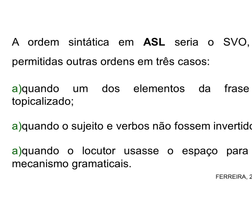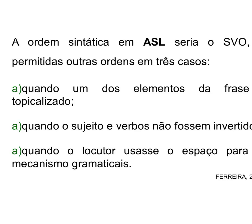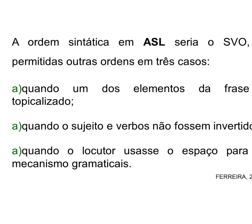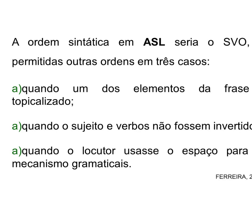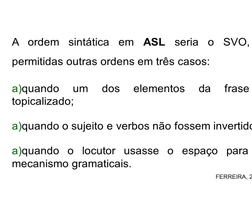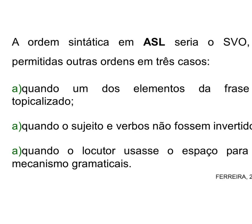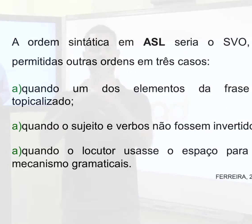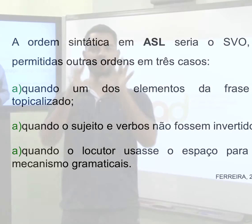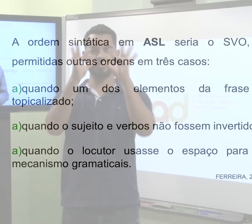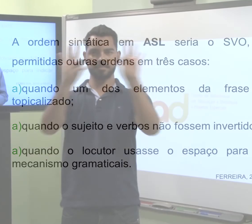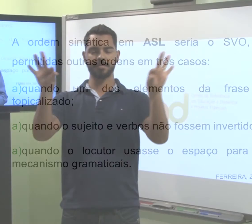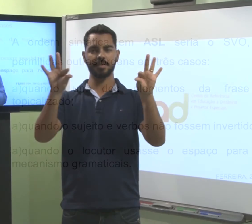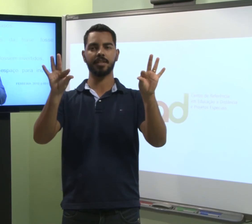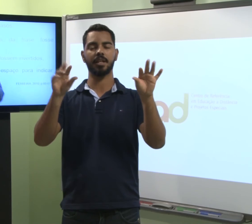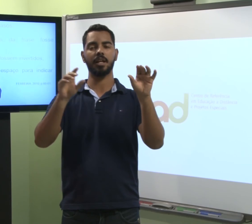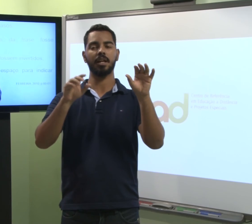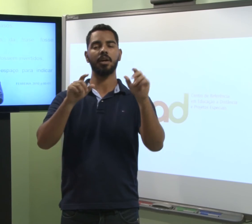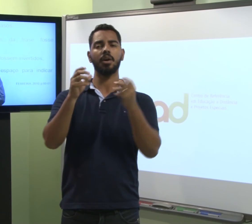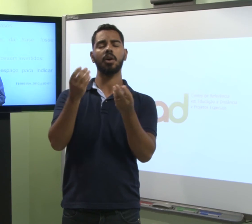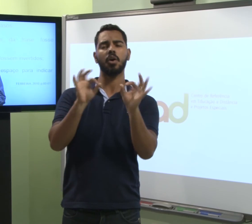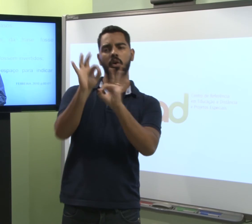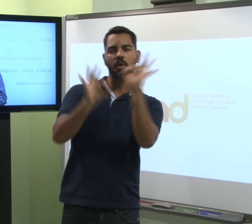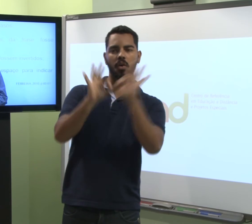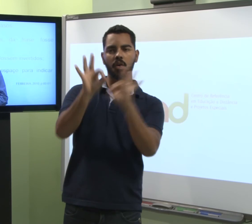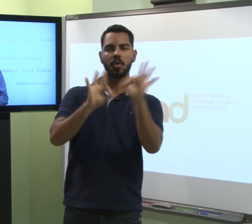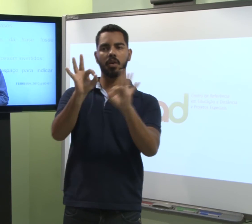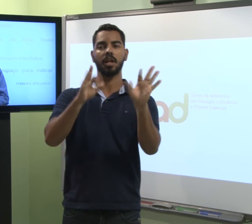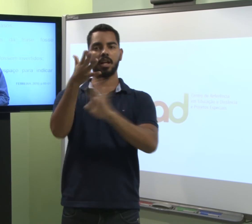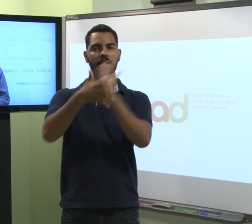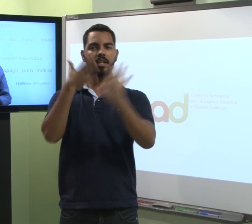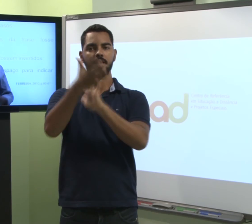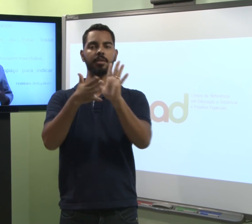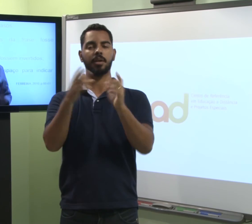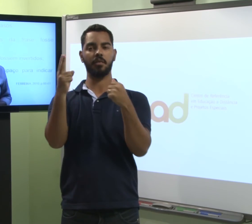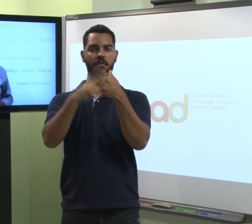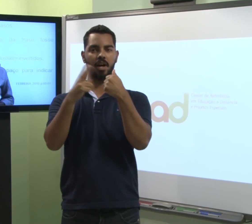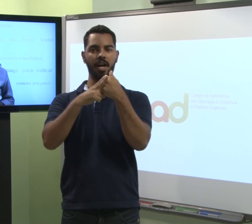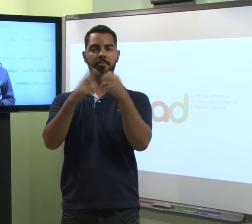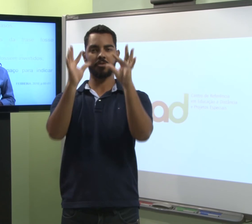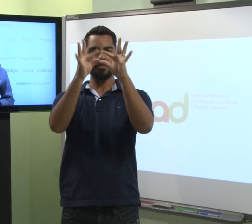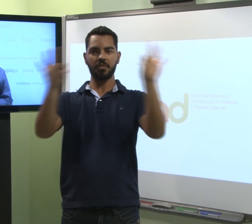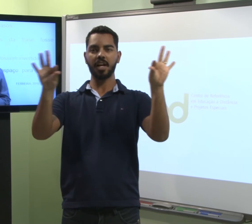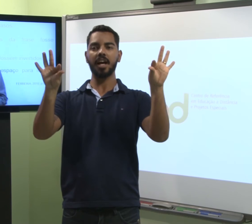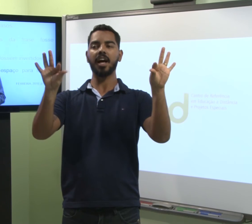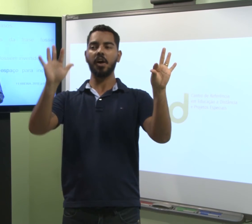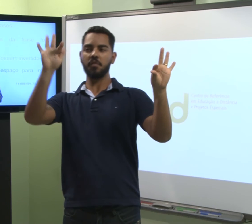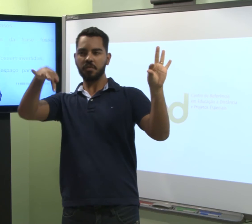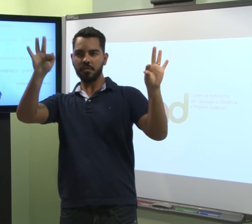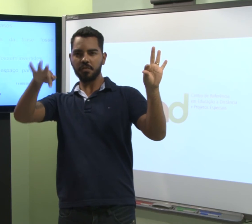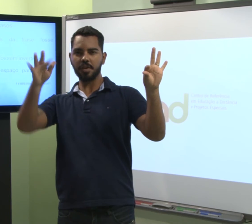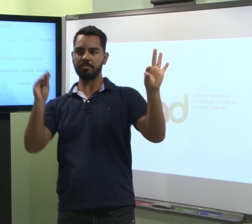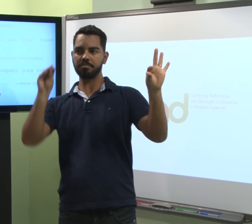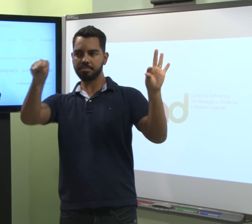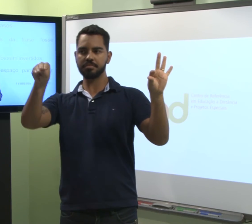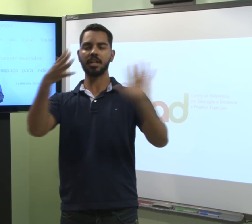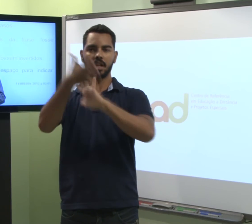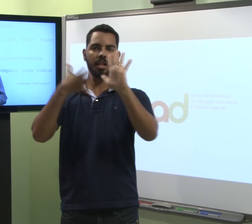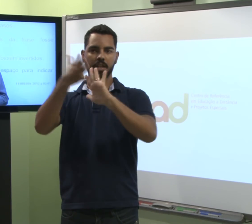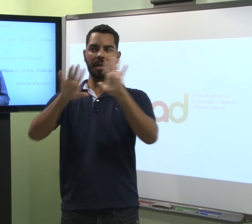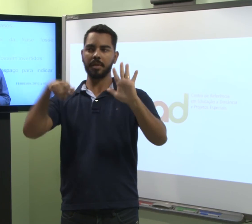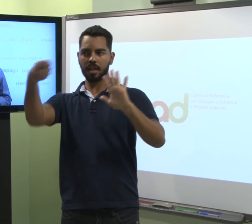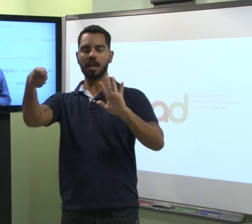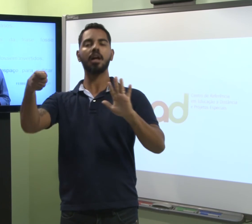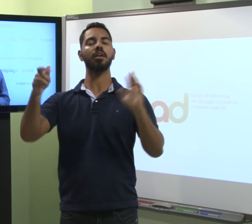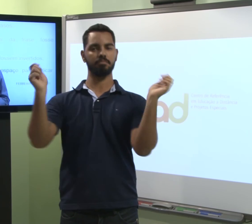com verbos no final da frase também pode ocorrer na Libras. Bom, pessoal, trazendo agora os estudos de